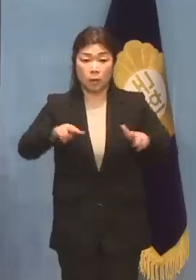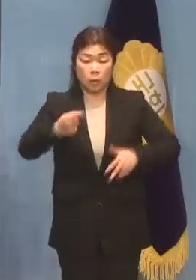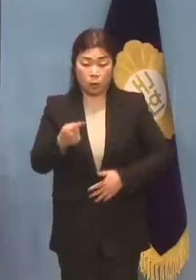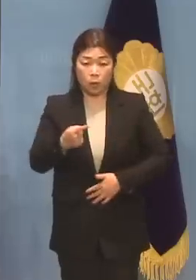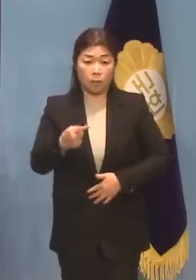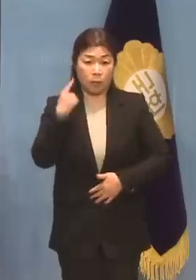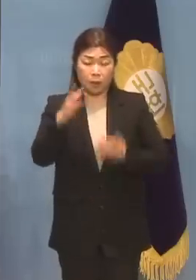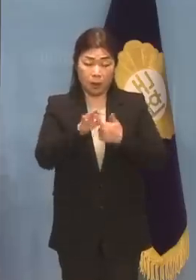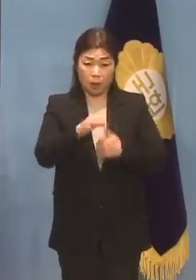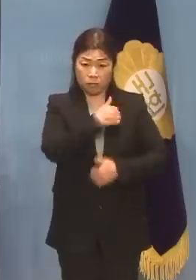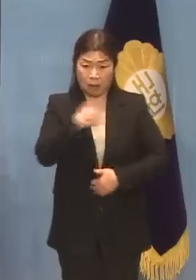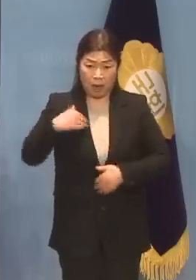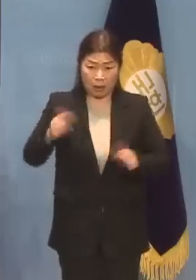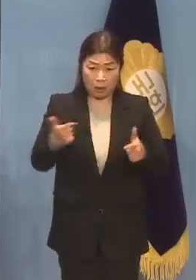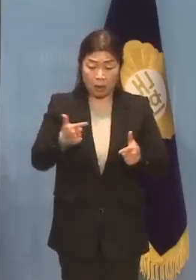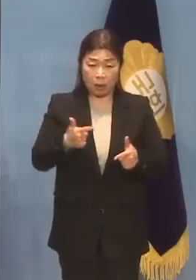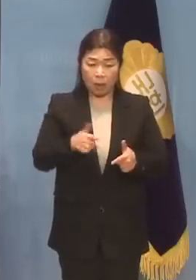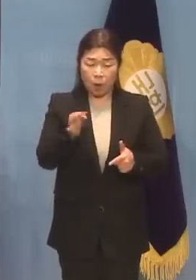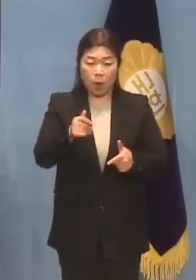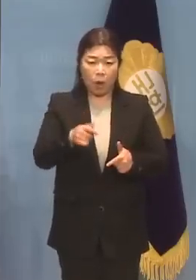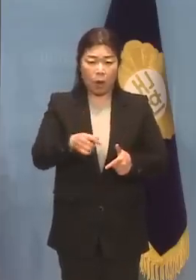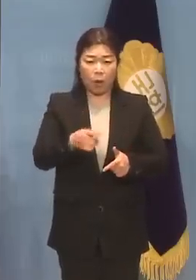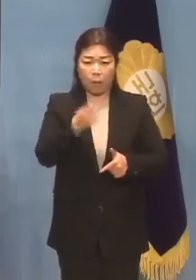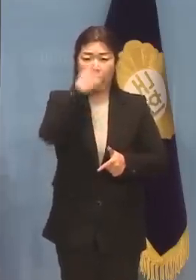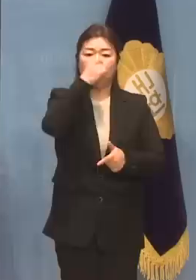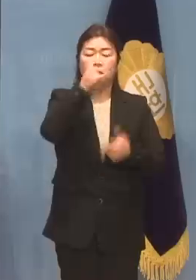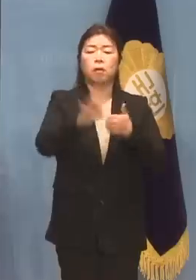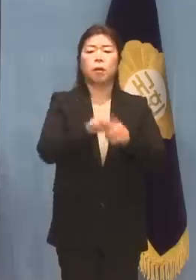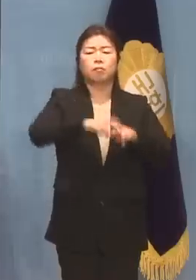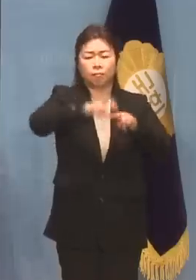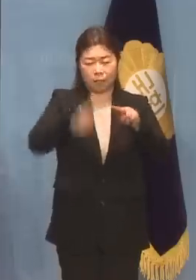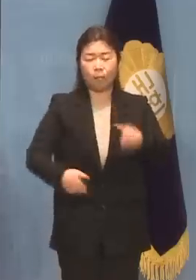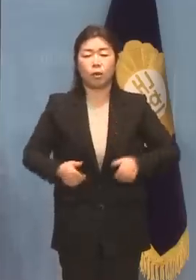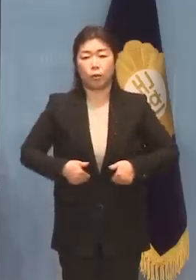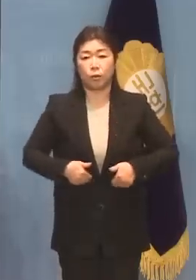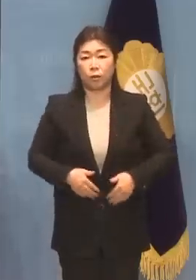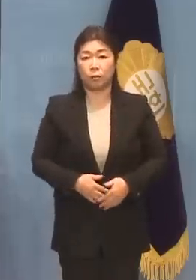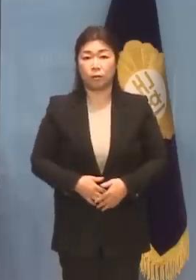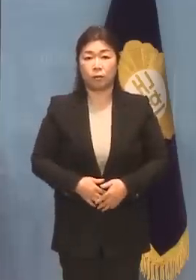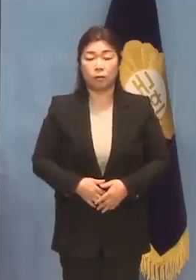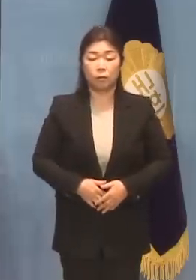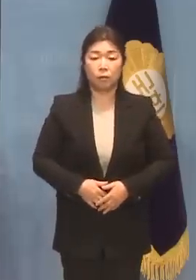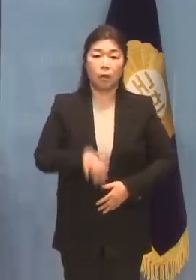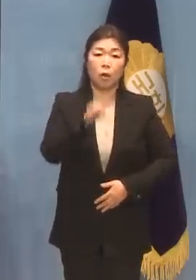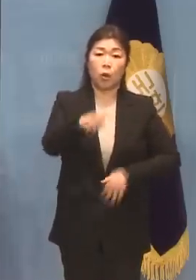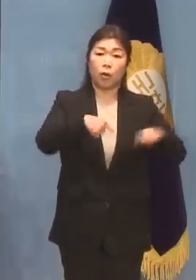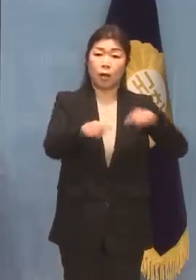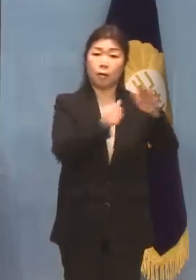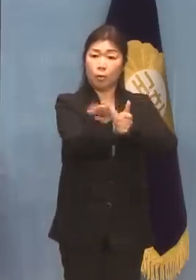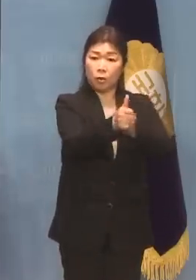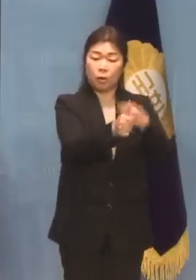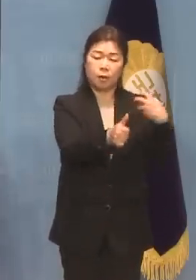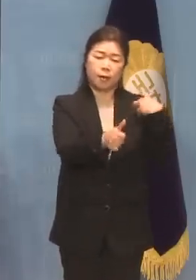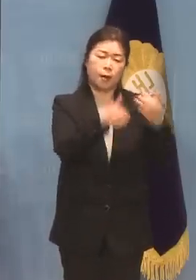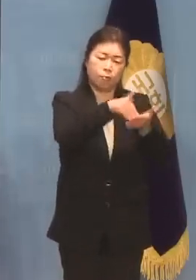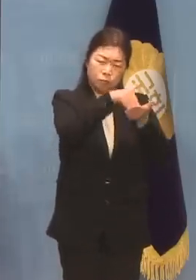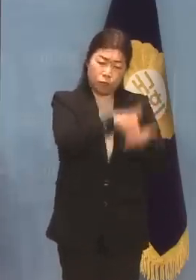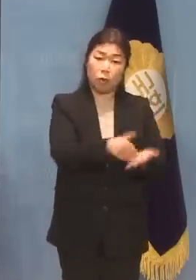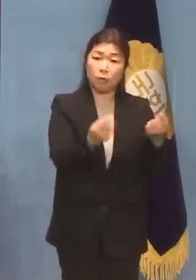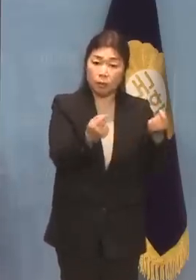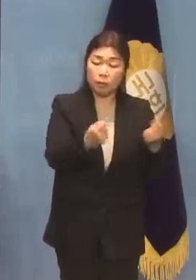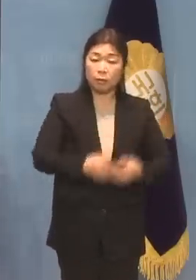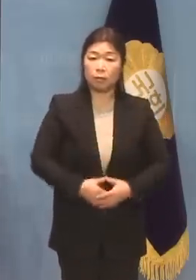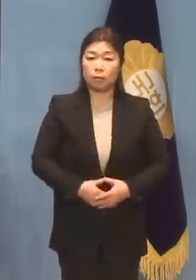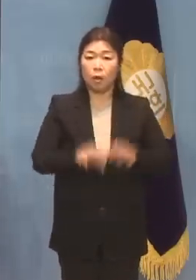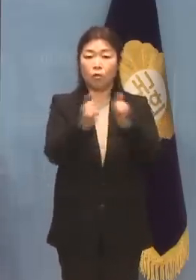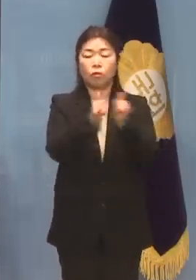당대표 출마를 접어야 하는 것이 당연할 것입니다. 여당의 당대표는 책임이 무거운 자리입니다.